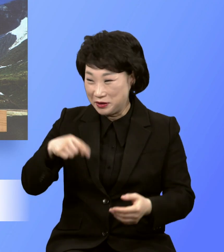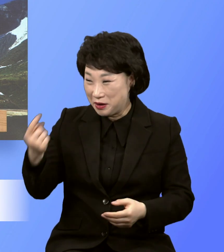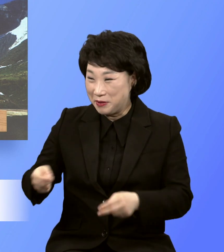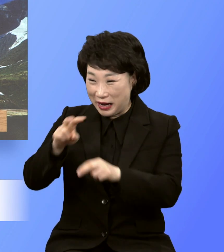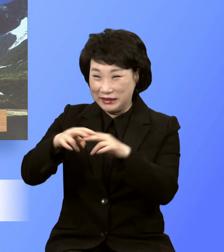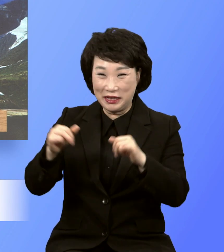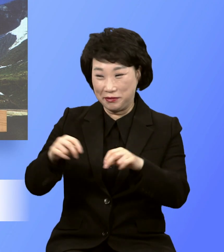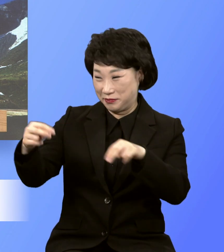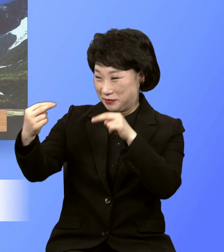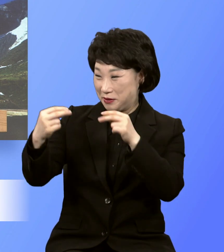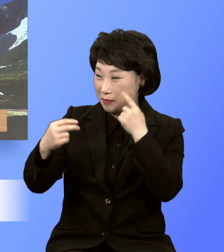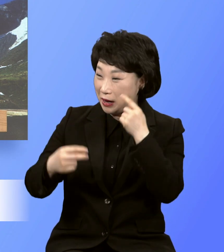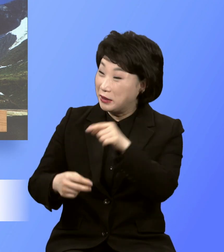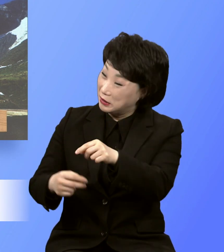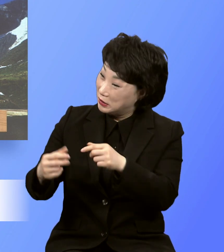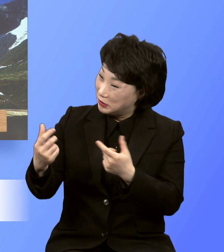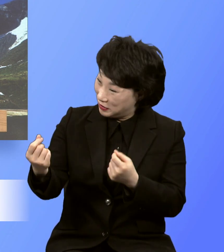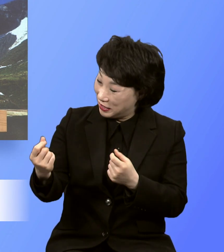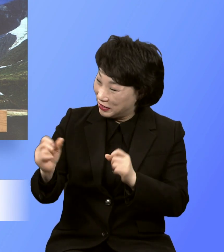치다봐.